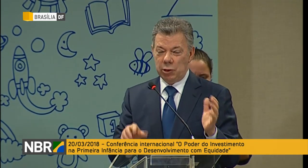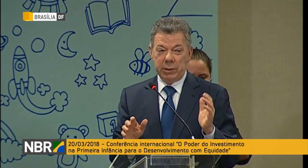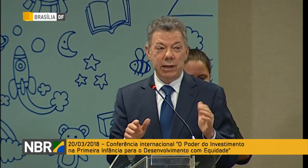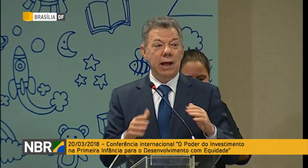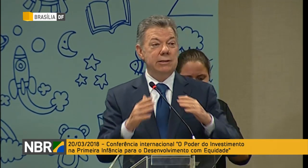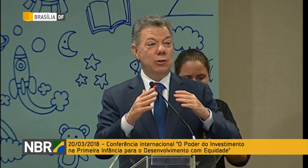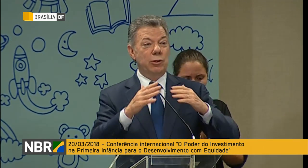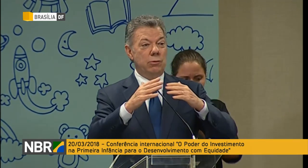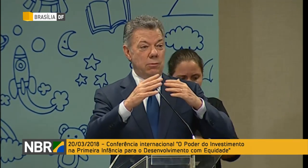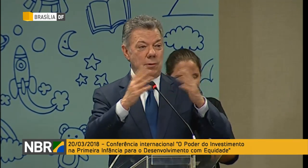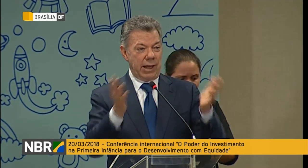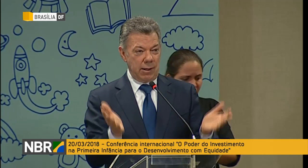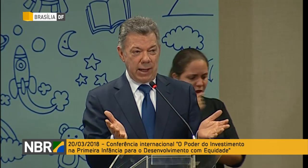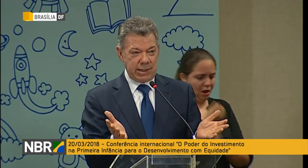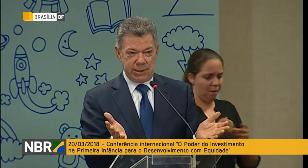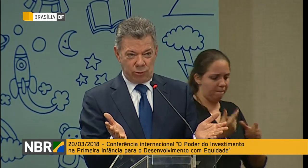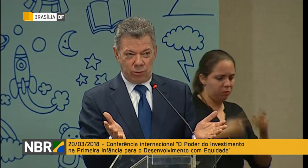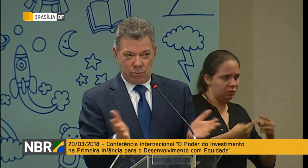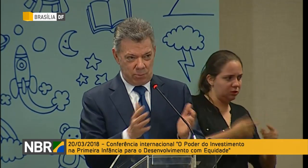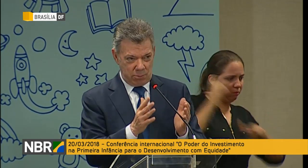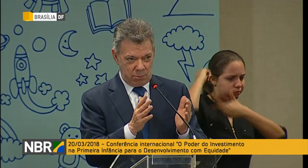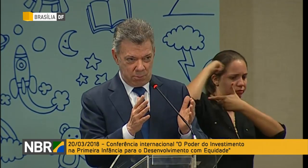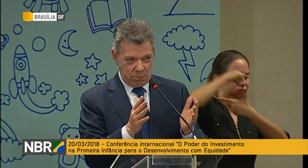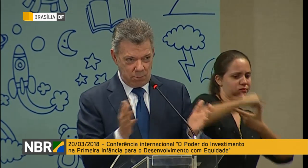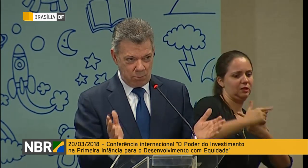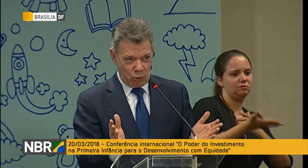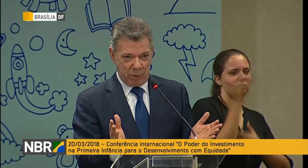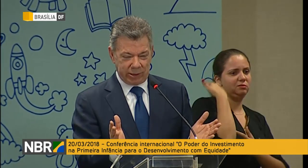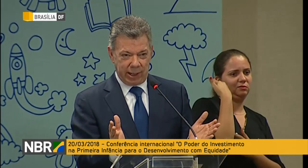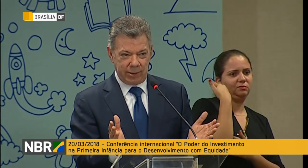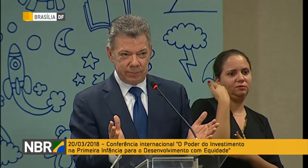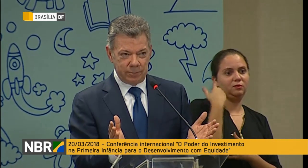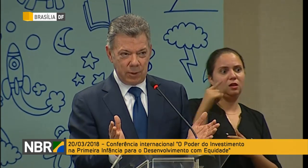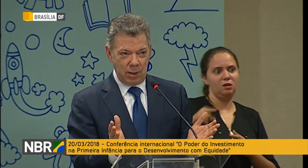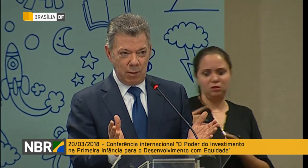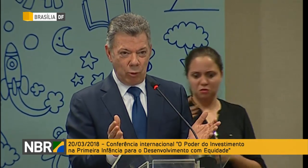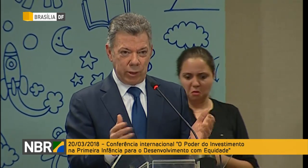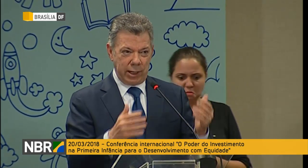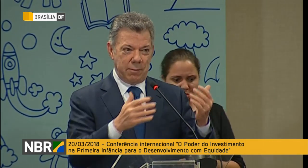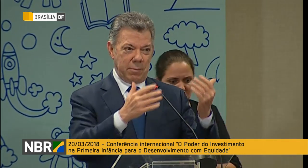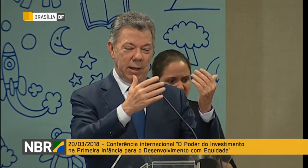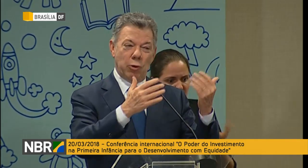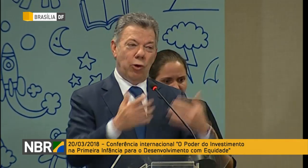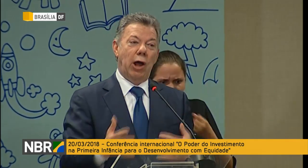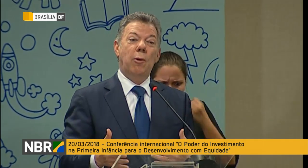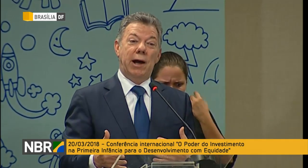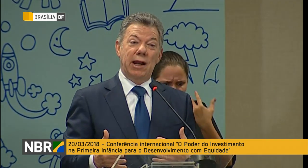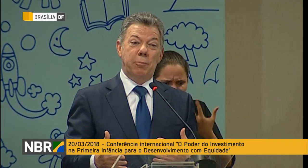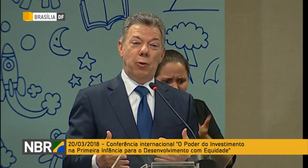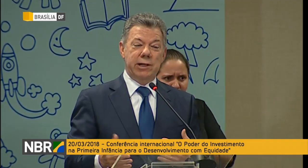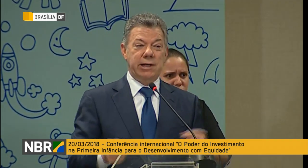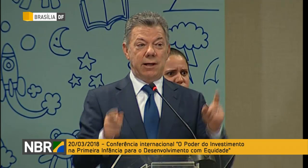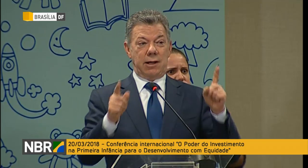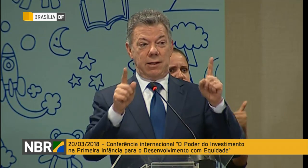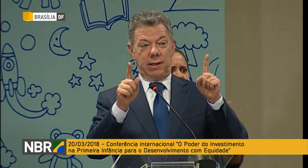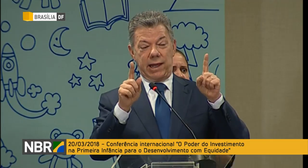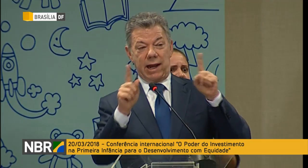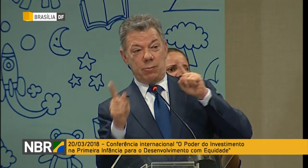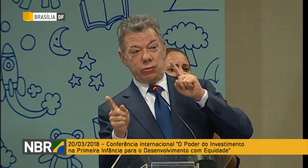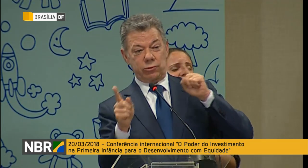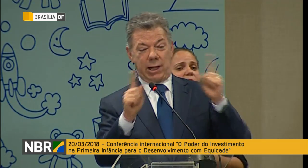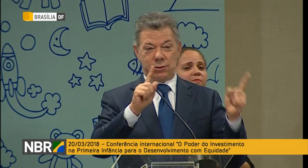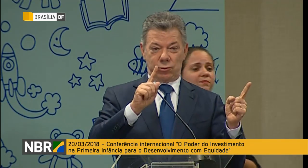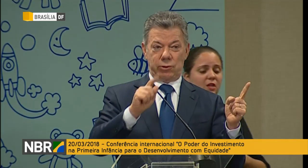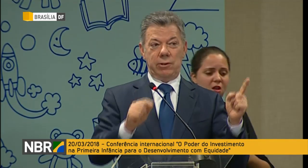tradicional. Então, foi algo de sucesso, digamos, extraordinário, porque nós